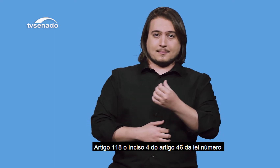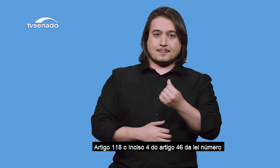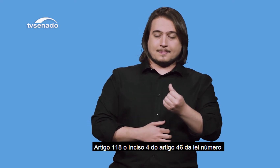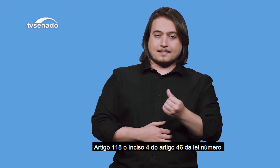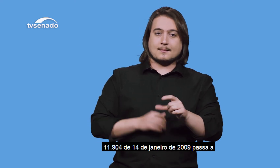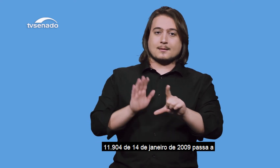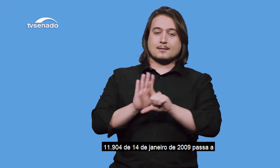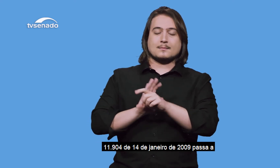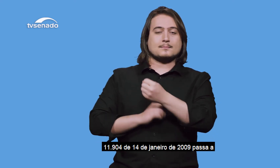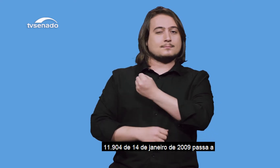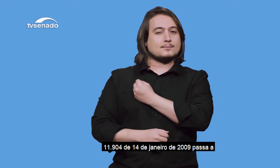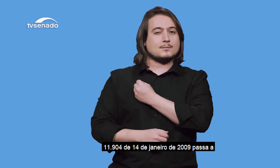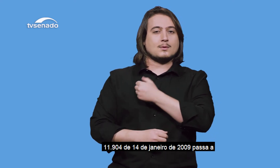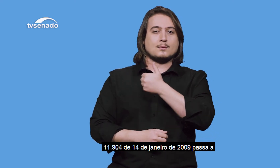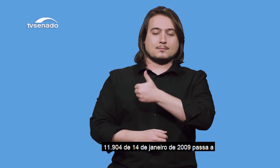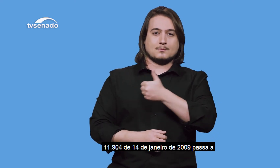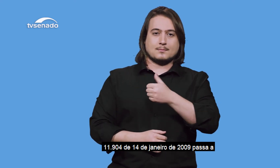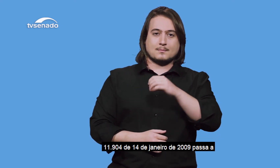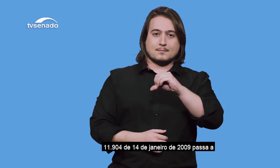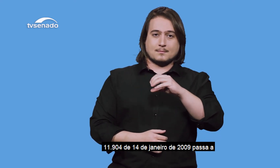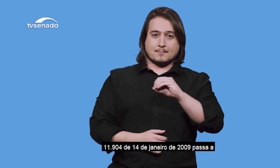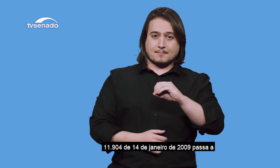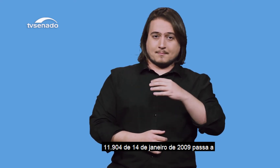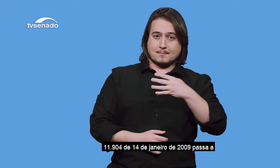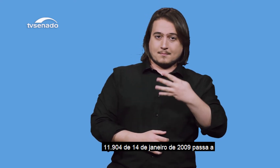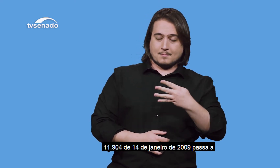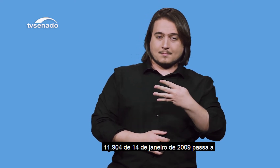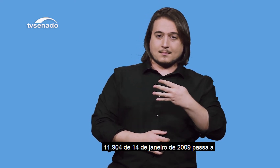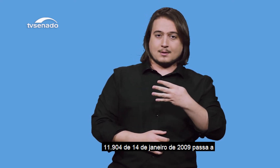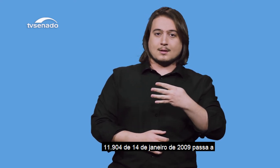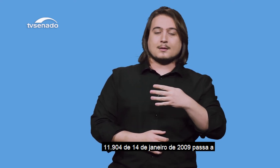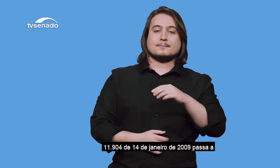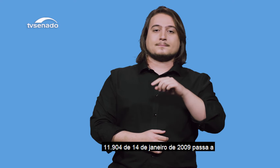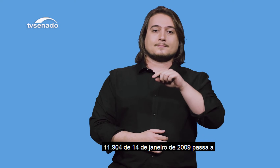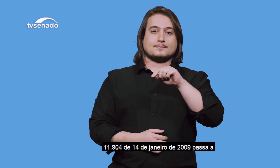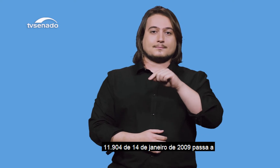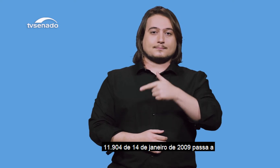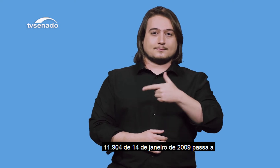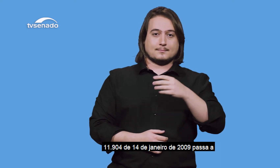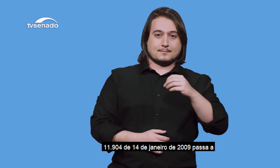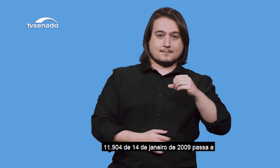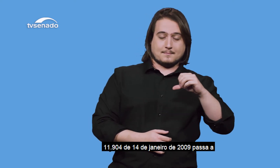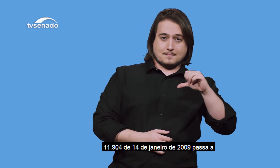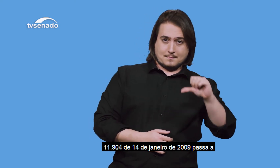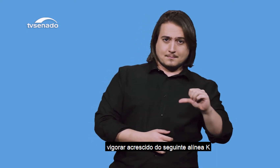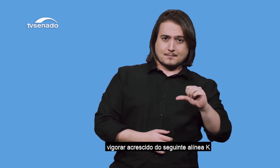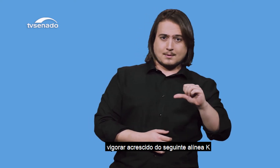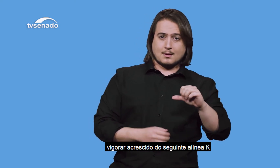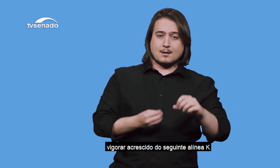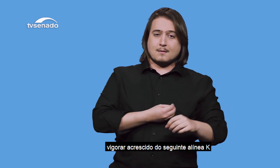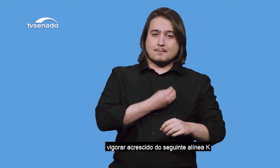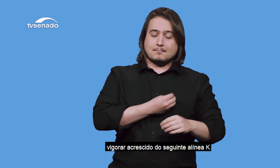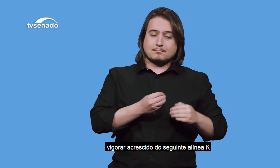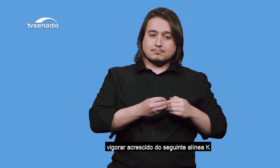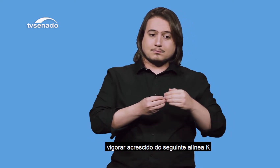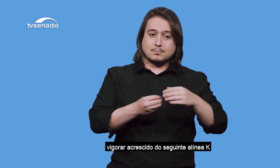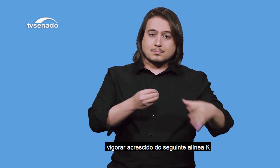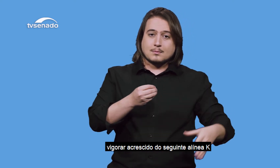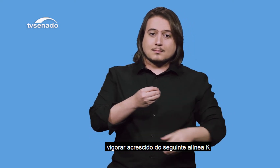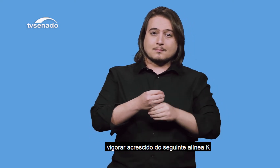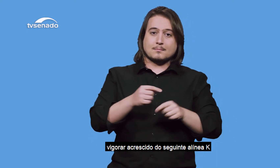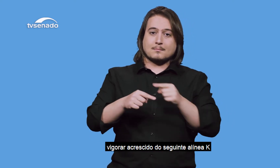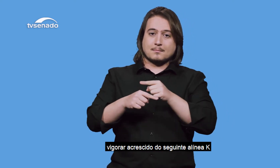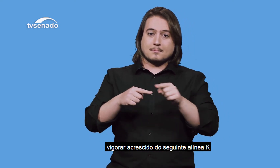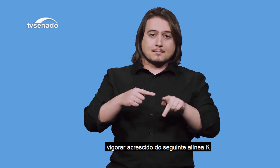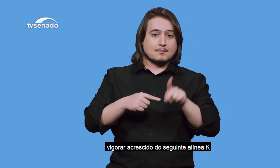número 11 1904 de 14 de janeiro de 2009 passa a vigorar acrescido do seguinte